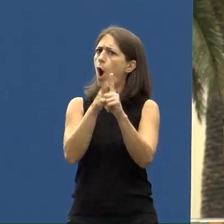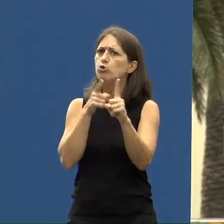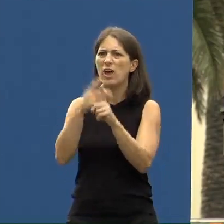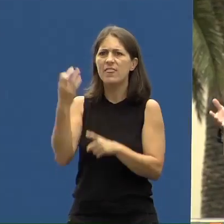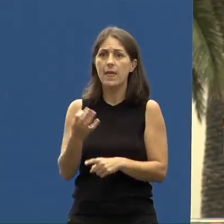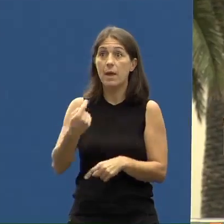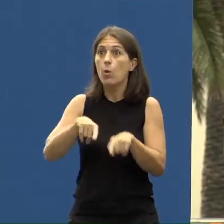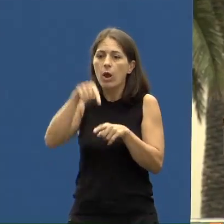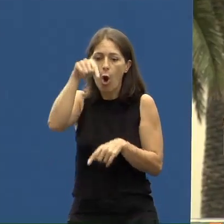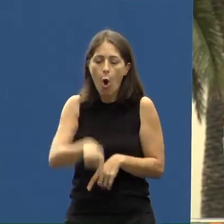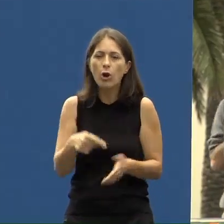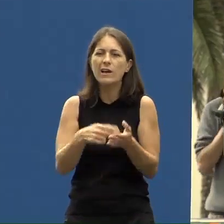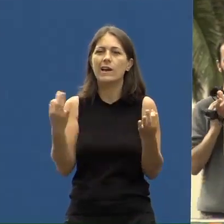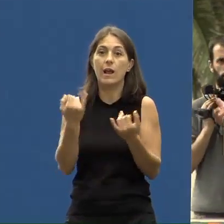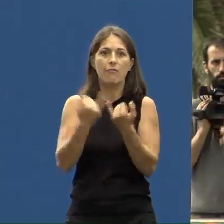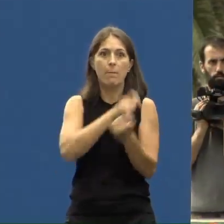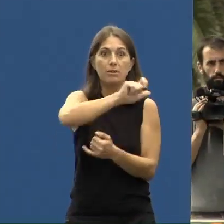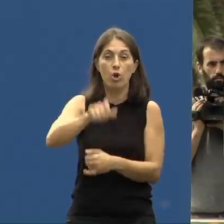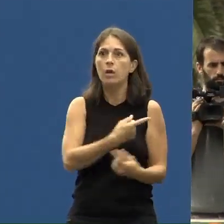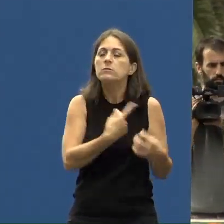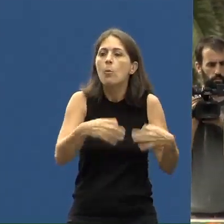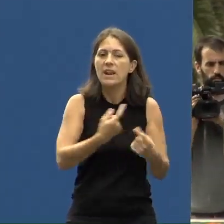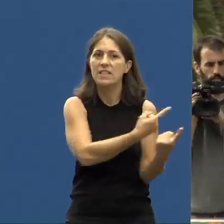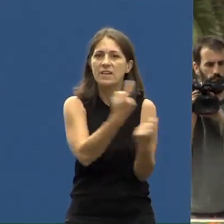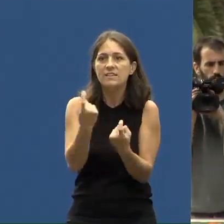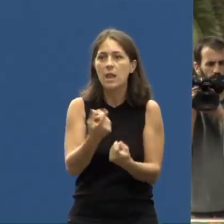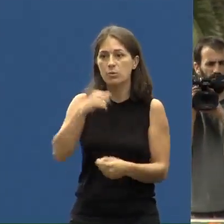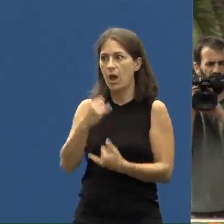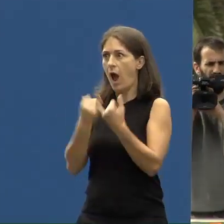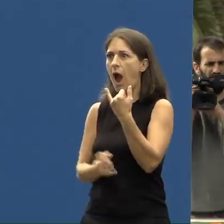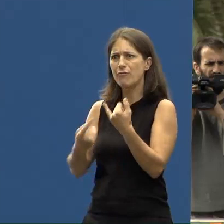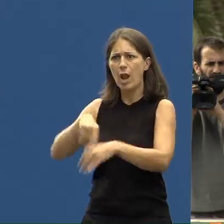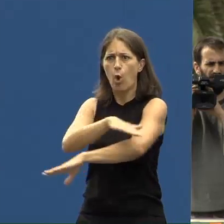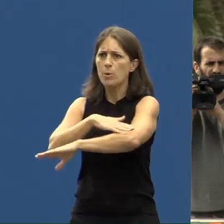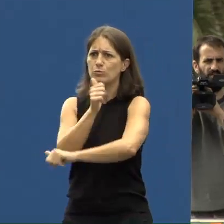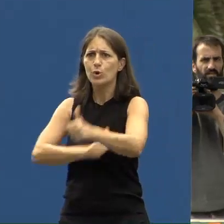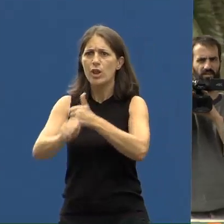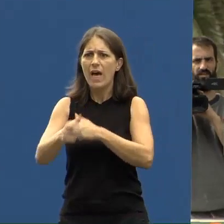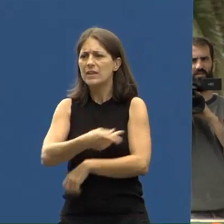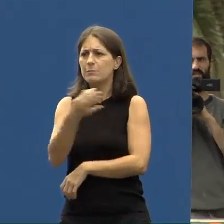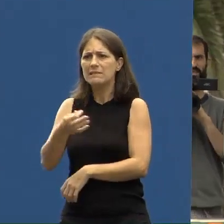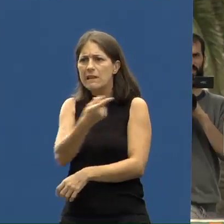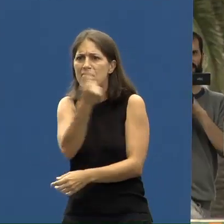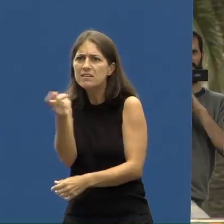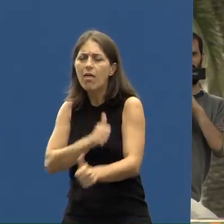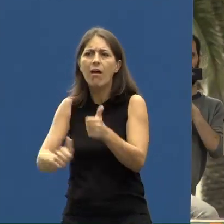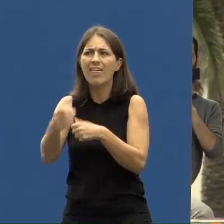son as necesidades do país, ou as necesidades da xente do común, teñen que ser as necesidades e as prioridades dos gobernos.